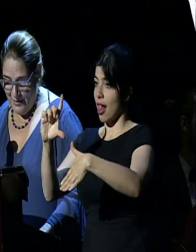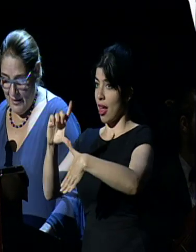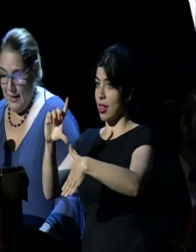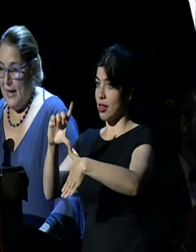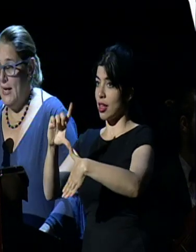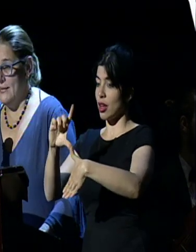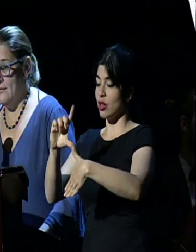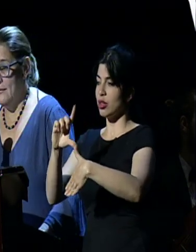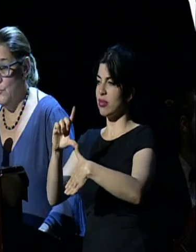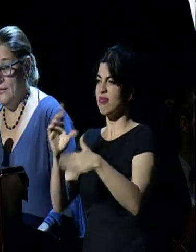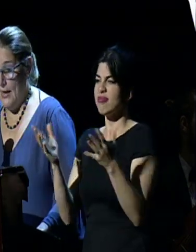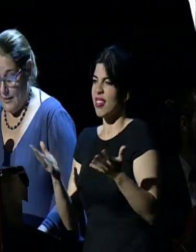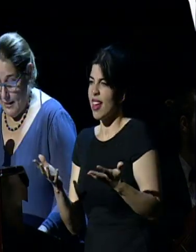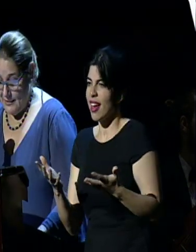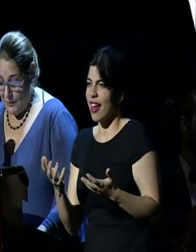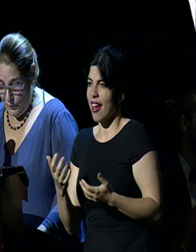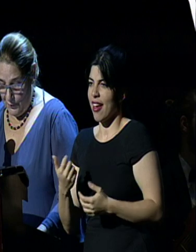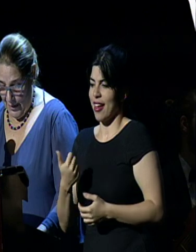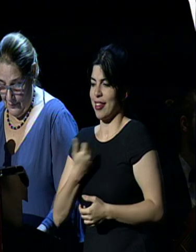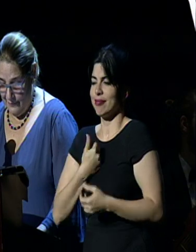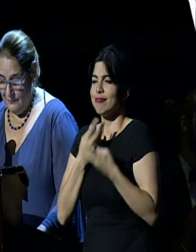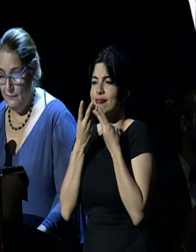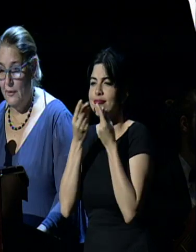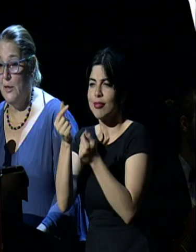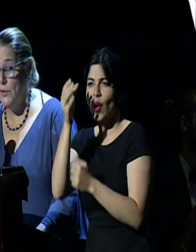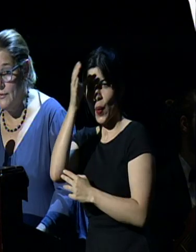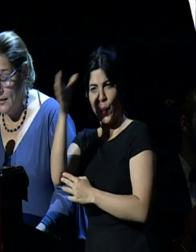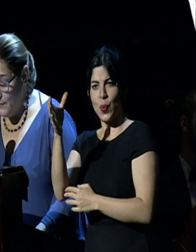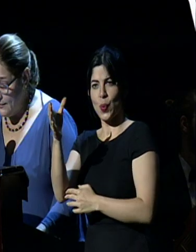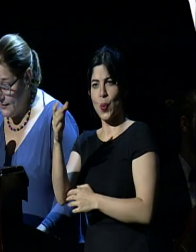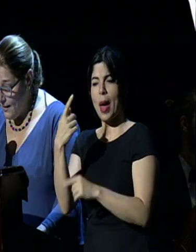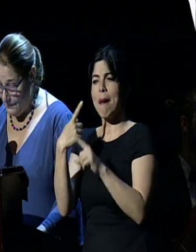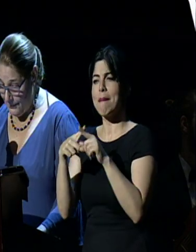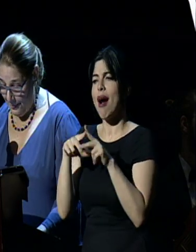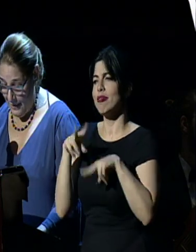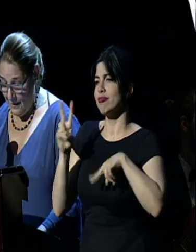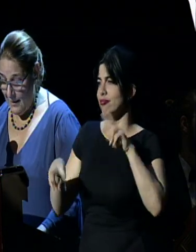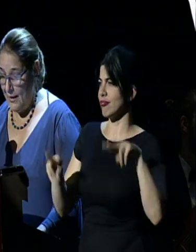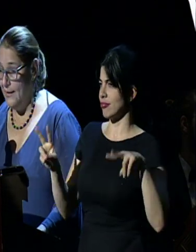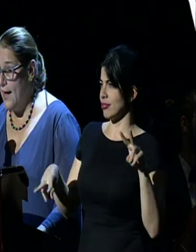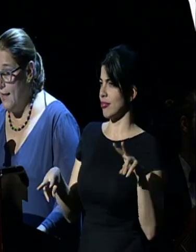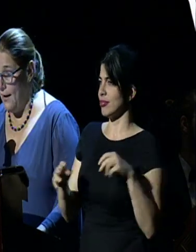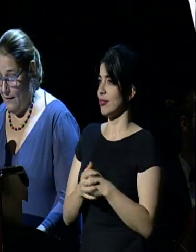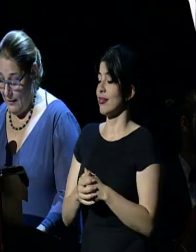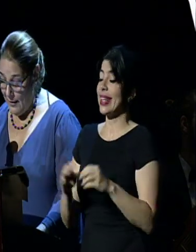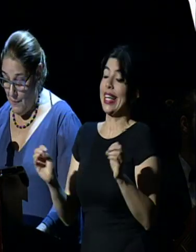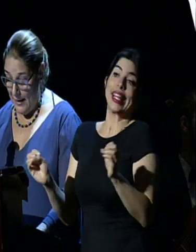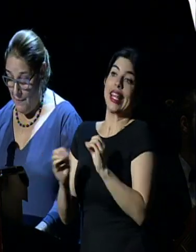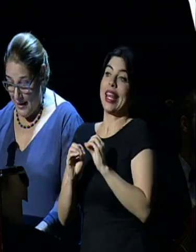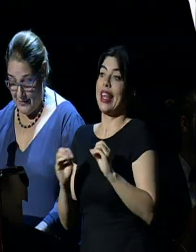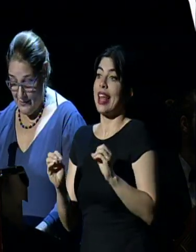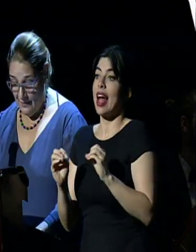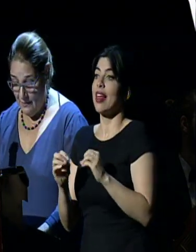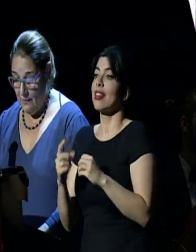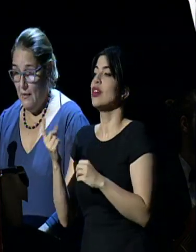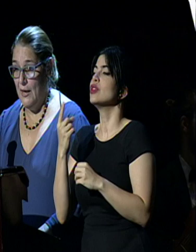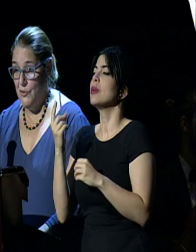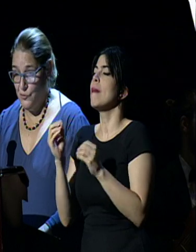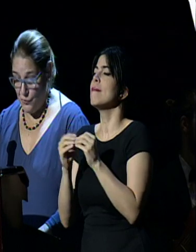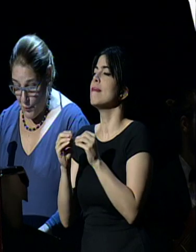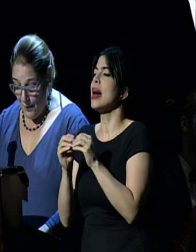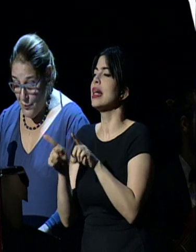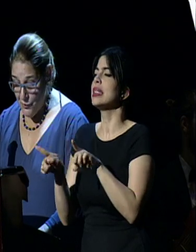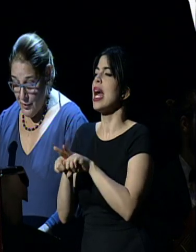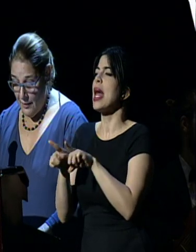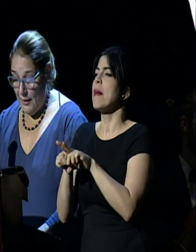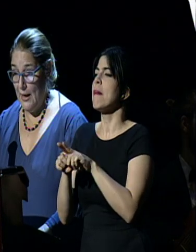latinoamericanos es nuestra riqueza cultural y nuestra diversidad. Nada hermana más a